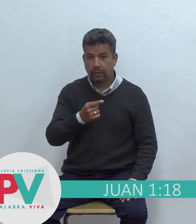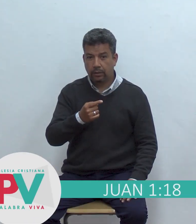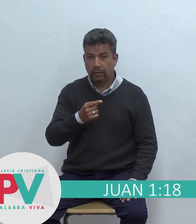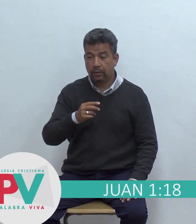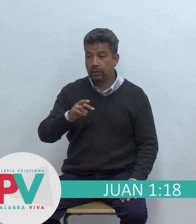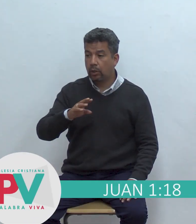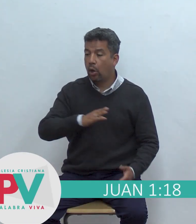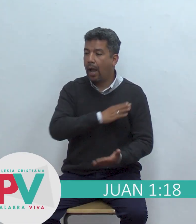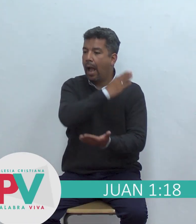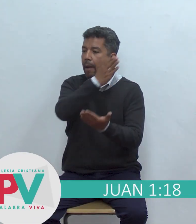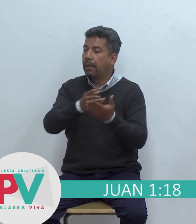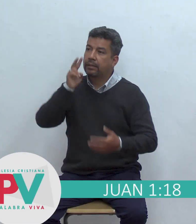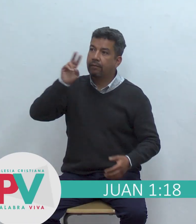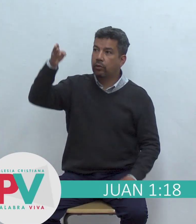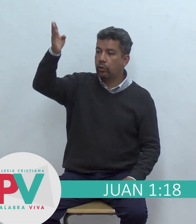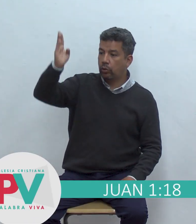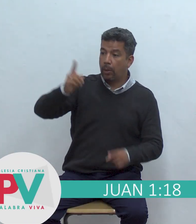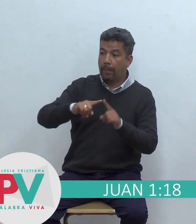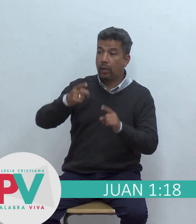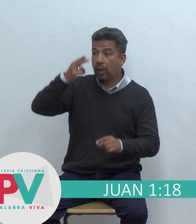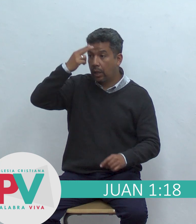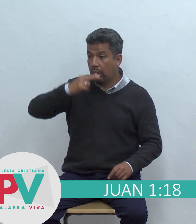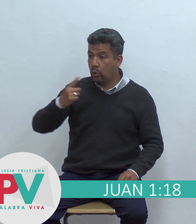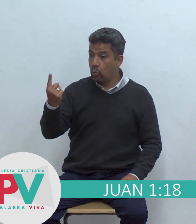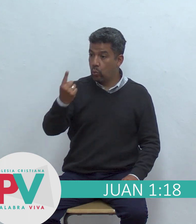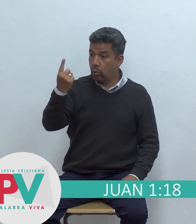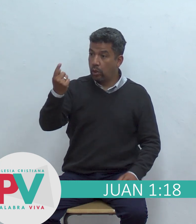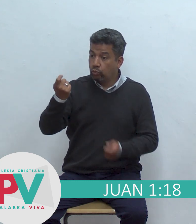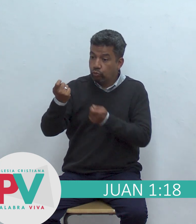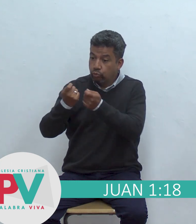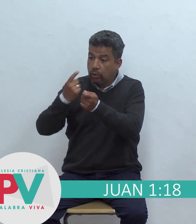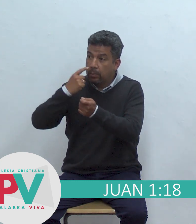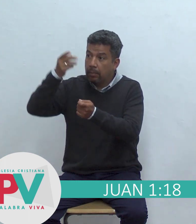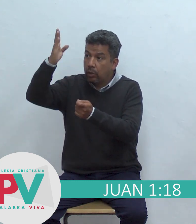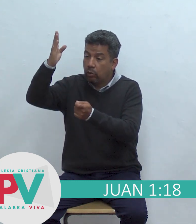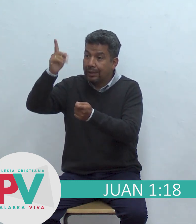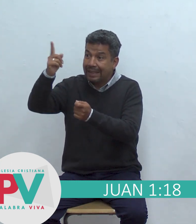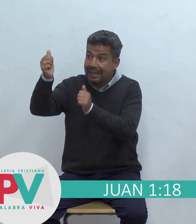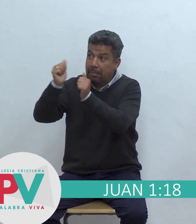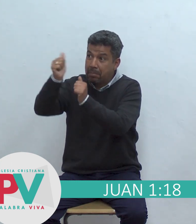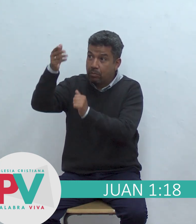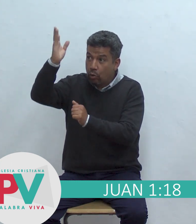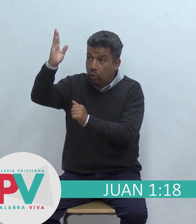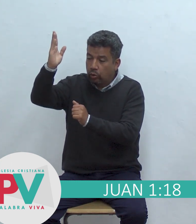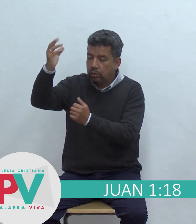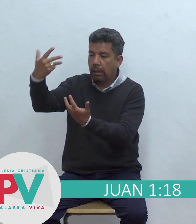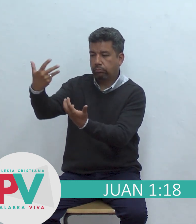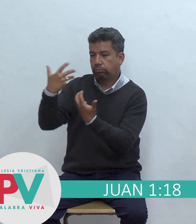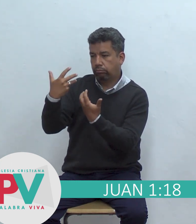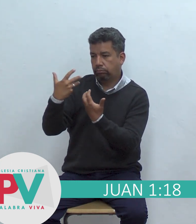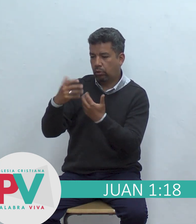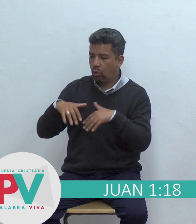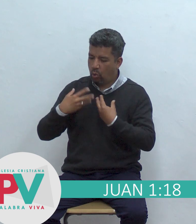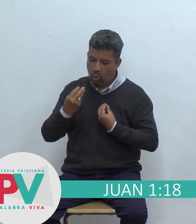Nadie ha visto jamás a Dios, pero el Hijo único, que está más cerca del Padre y que es Dios mismo, nos ha enseñado